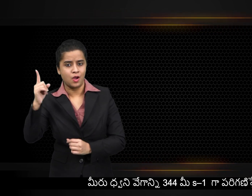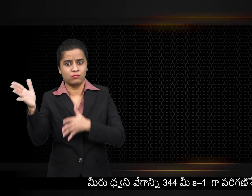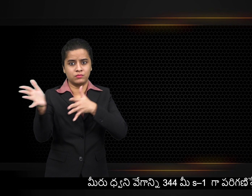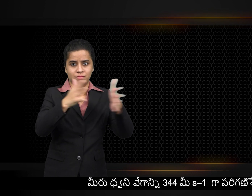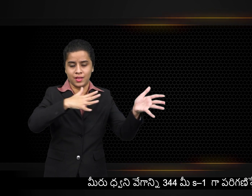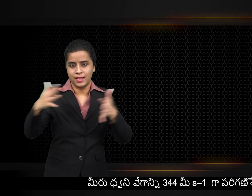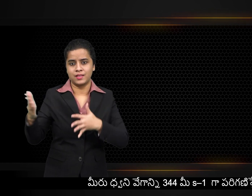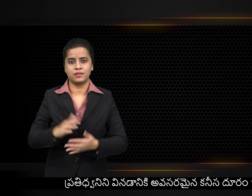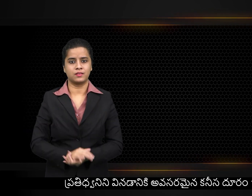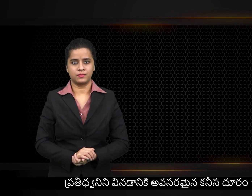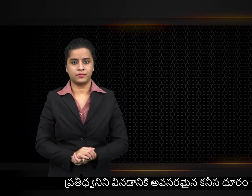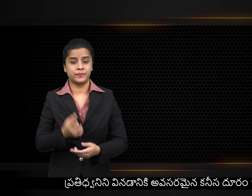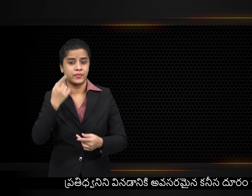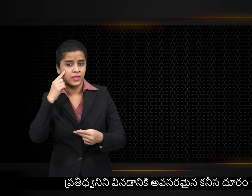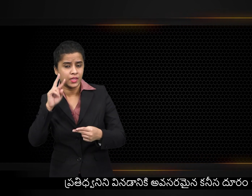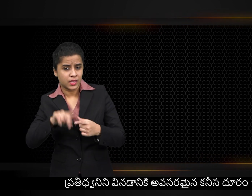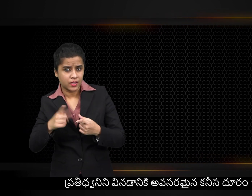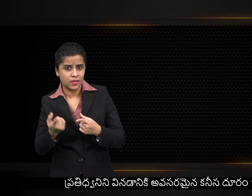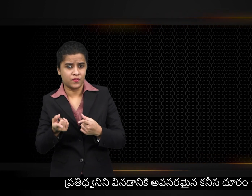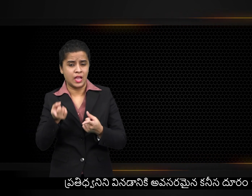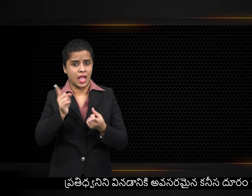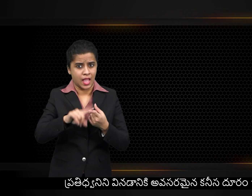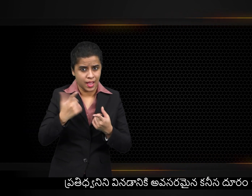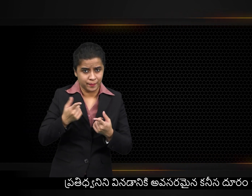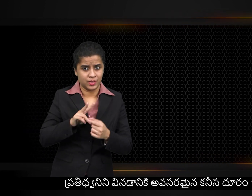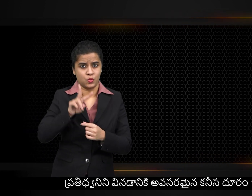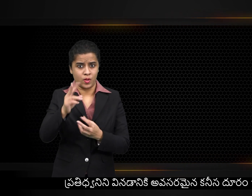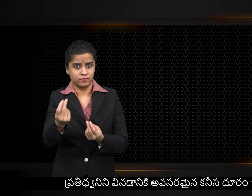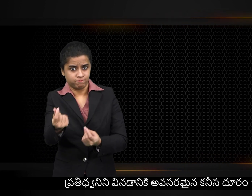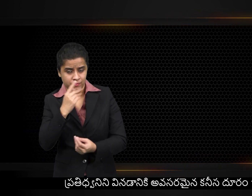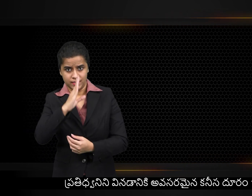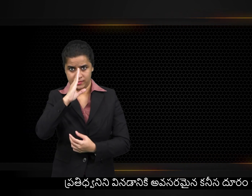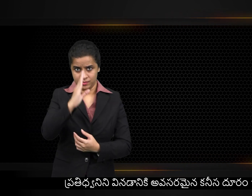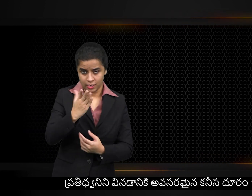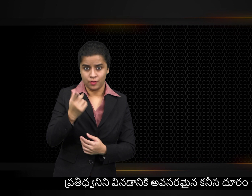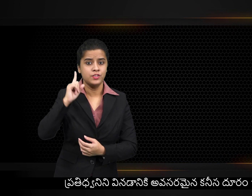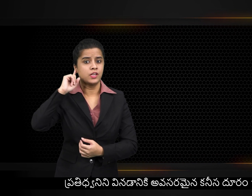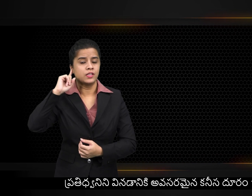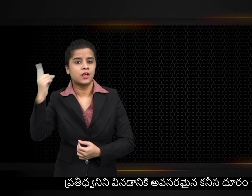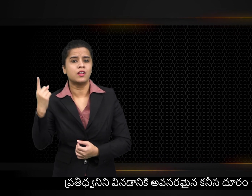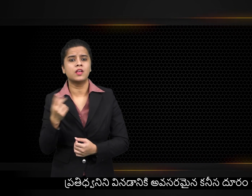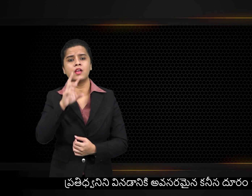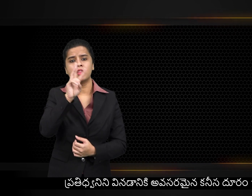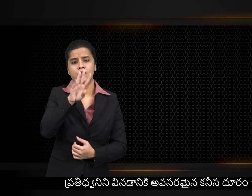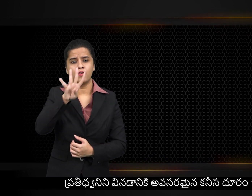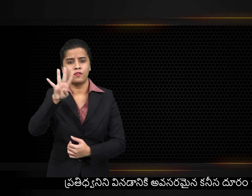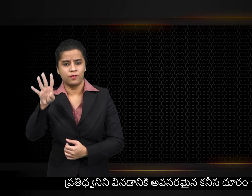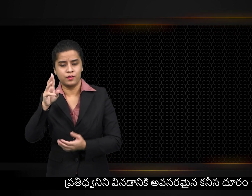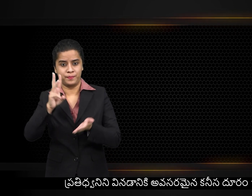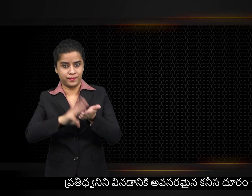సెకండ్గా పరిగణిస్తే ప్రతిధ్వనిని వినడానికి అవసరమైన కనీస దూరం 17.2 మీటర్లు.